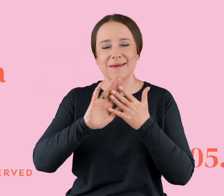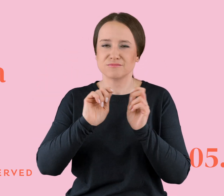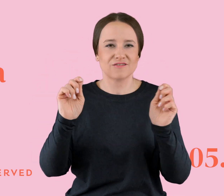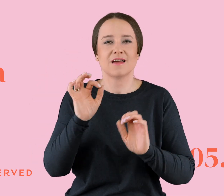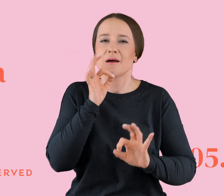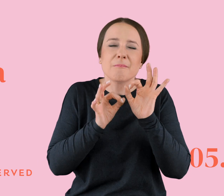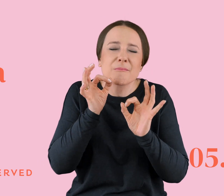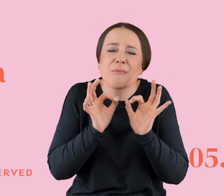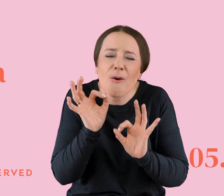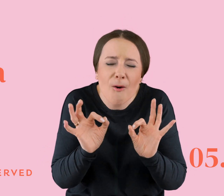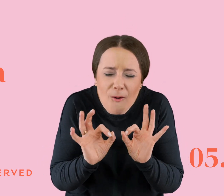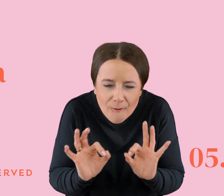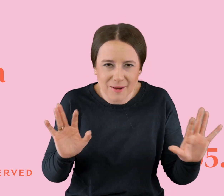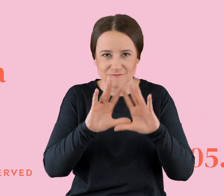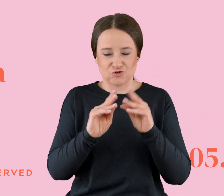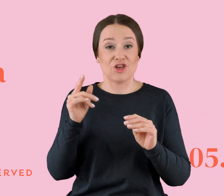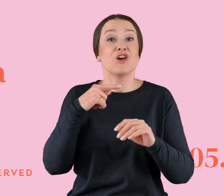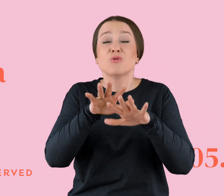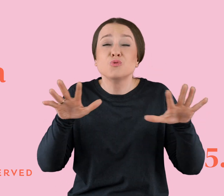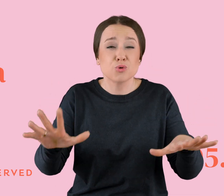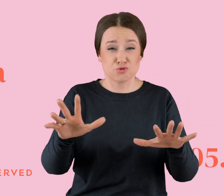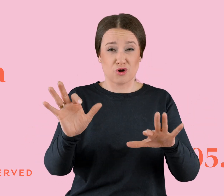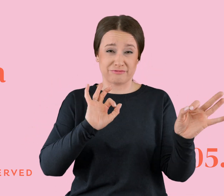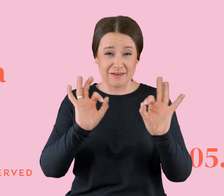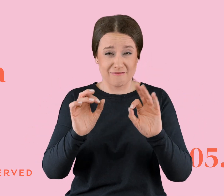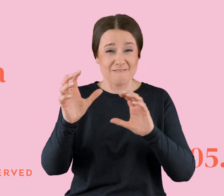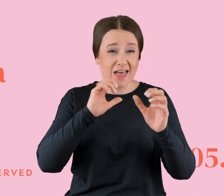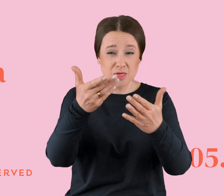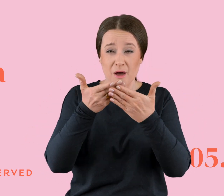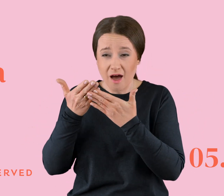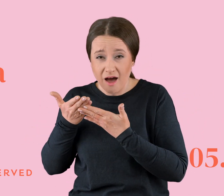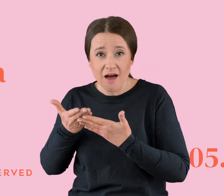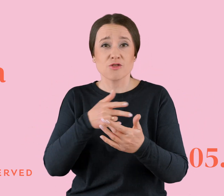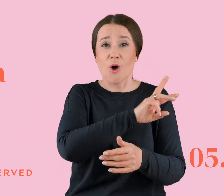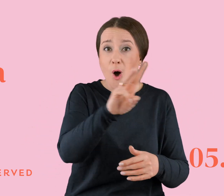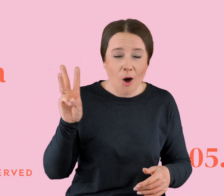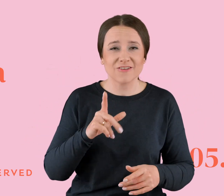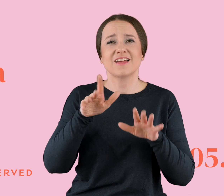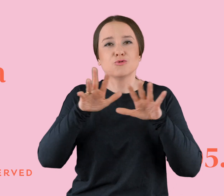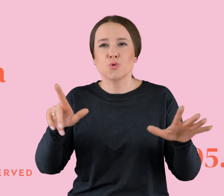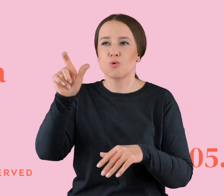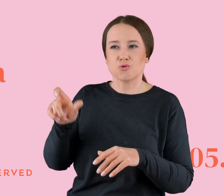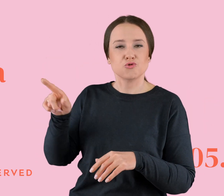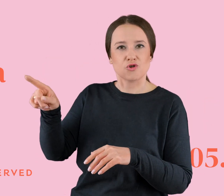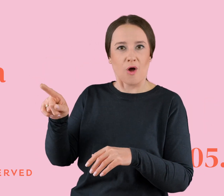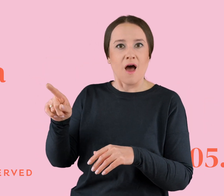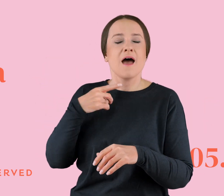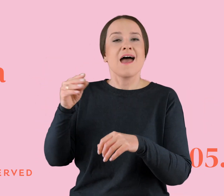wiadomościach od Was. To jest w ogóle piękne, piękne, że właśnie o tym rozmawiałam z moim terapeutą Tedem na Patronite'owej sesji, czyli